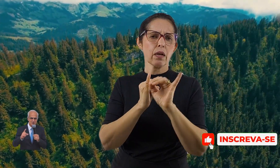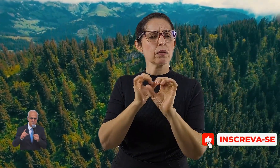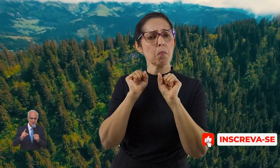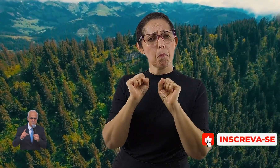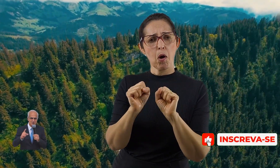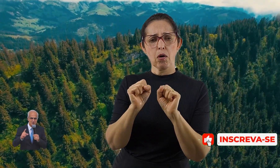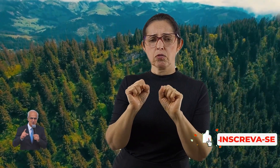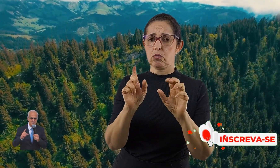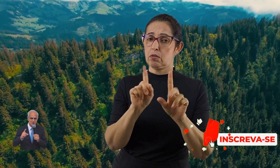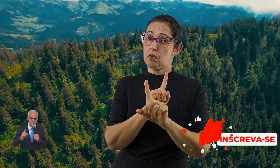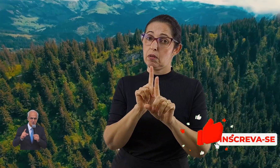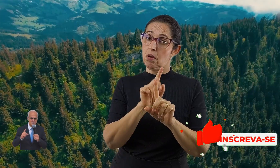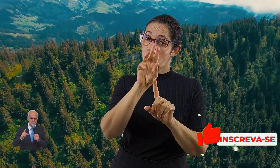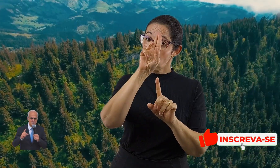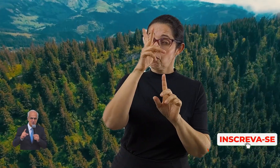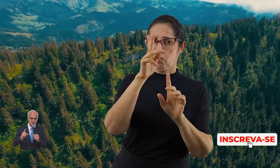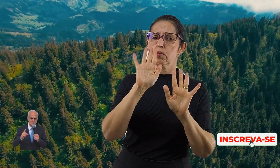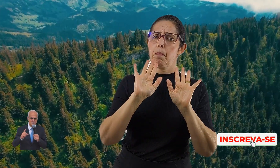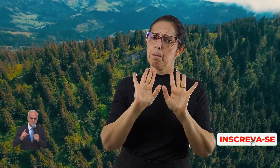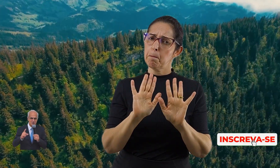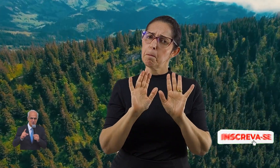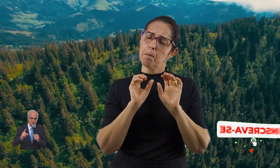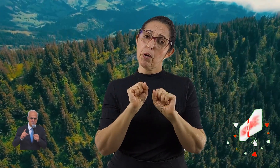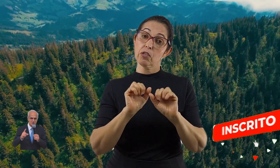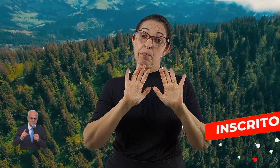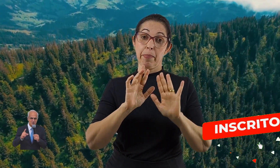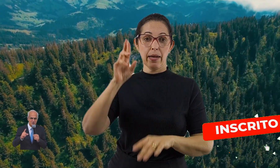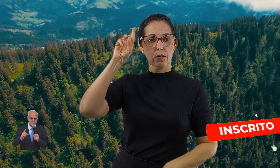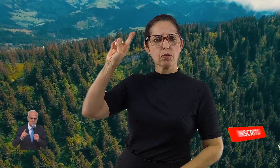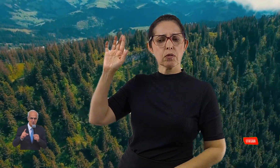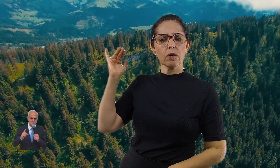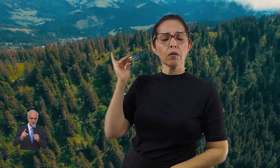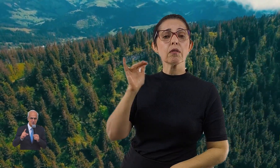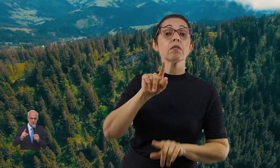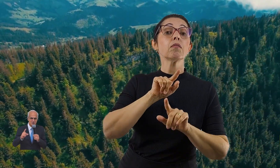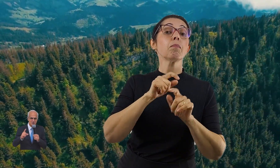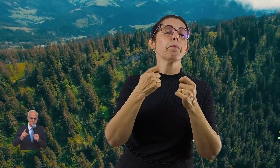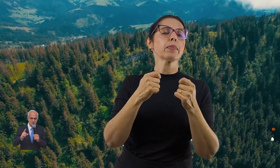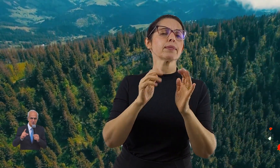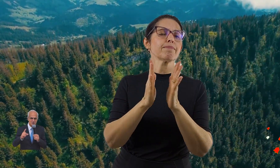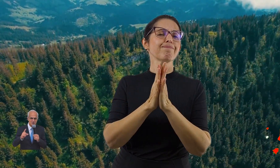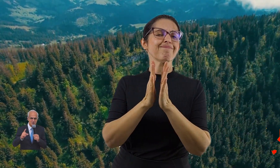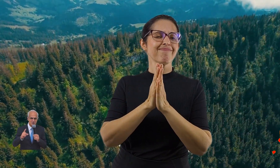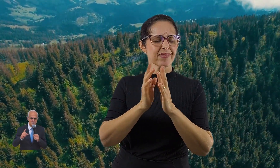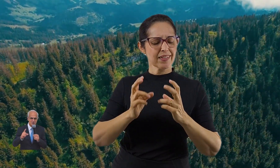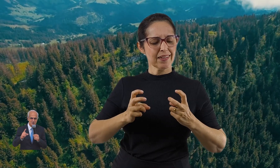isso aqui, não confundam as coisas. Mas o Senhor está dizendo que você tem de viver do clamor ao Senhor,